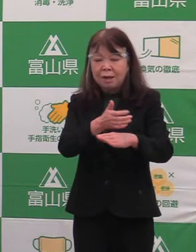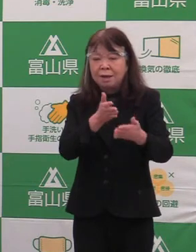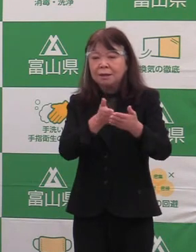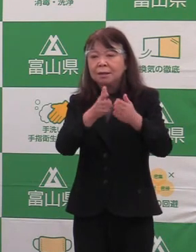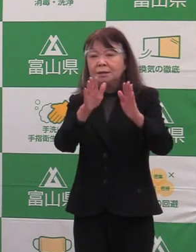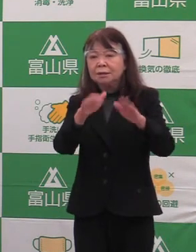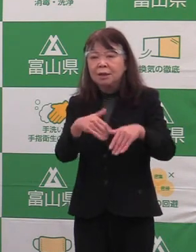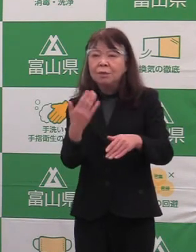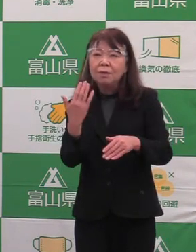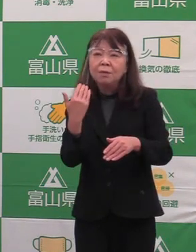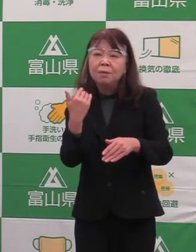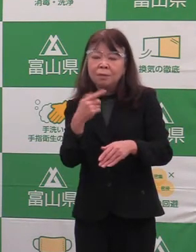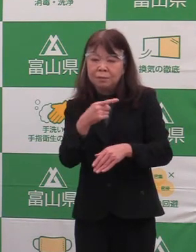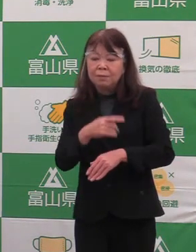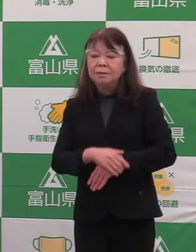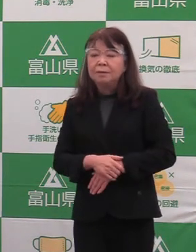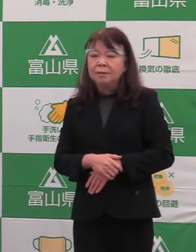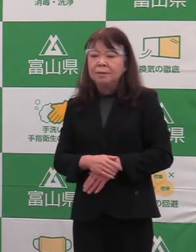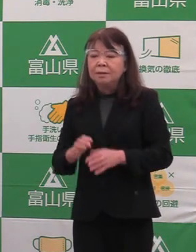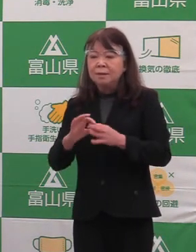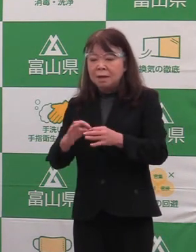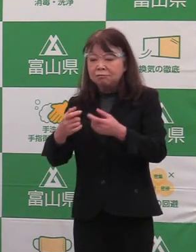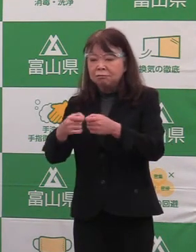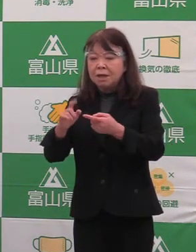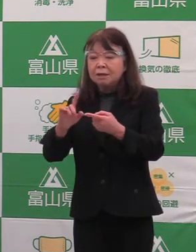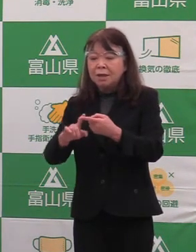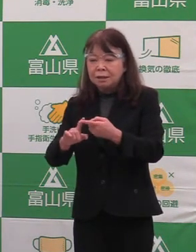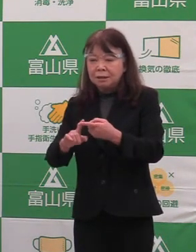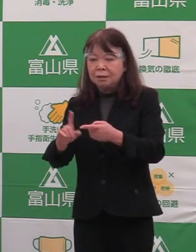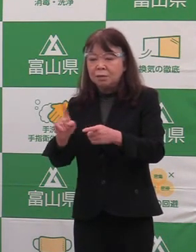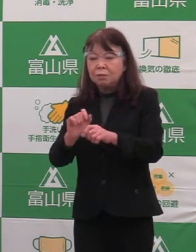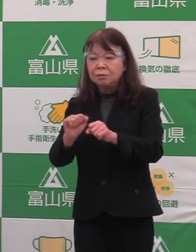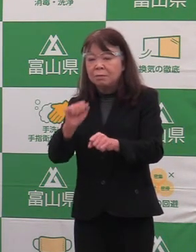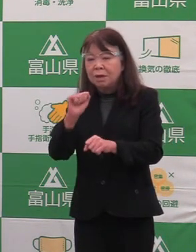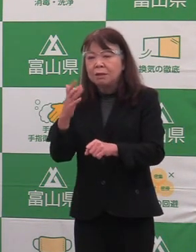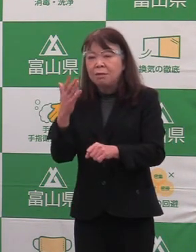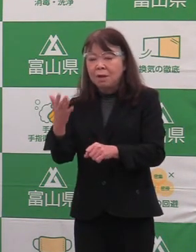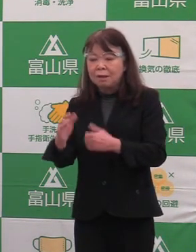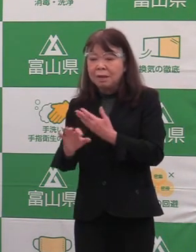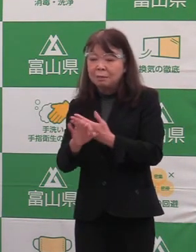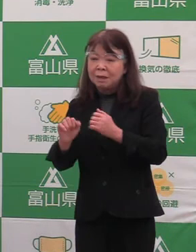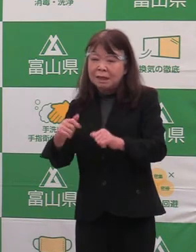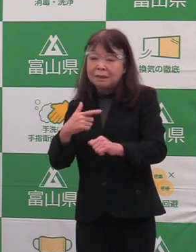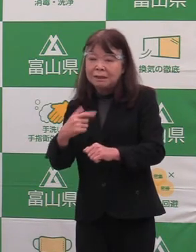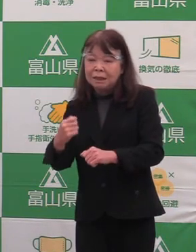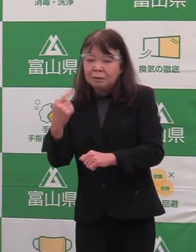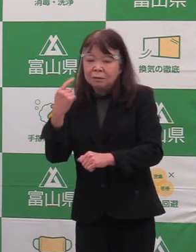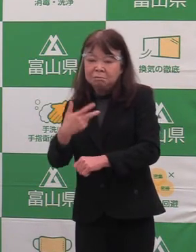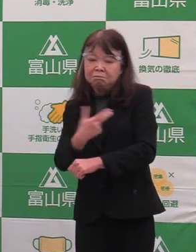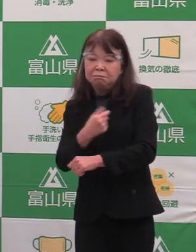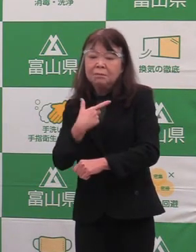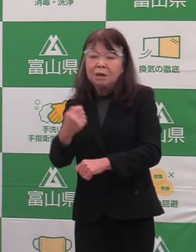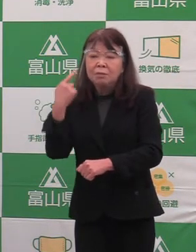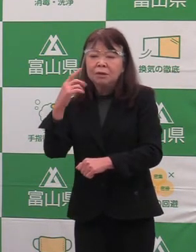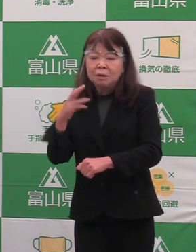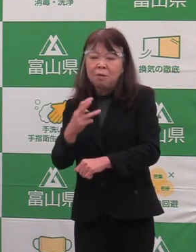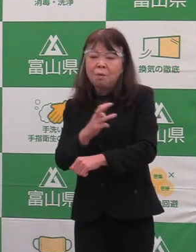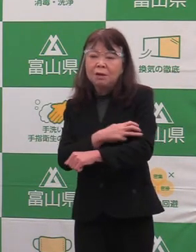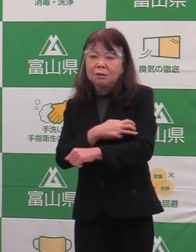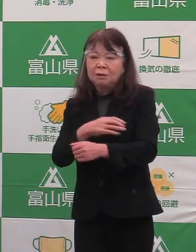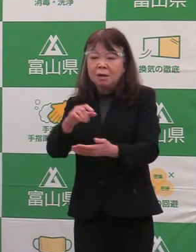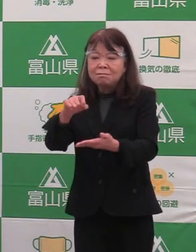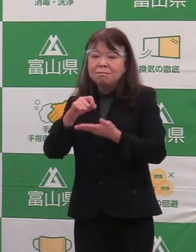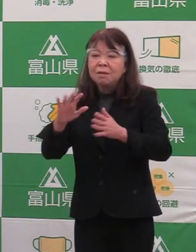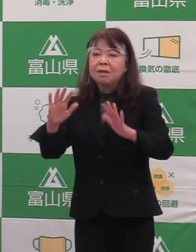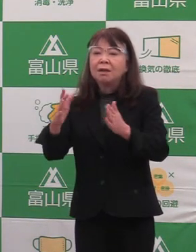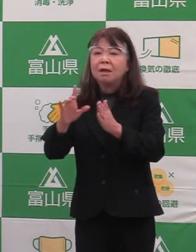たのは直近のことですが、私が具体的にどうなのかと、やりたくてもワクチンが届かなければできないわけでありまして、まあ、そのあ